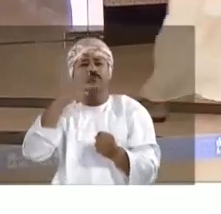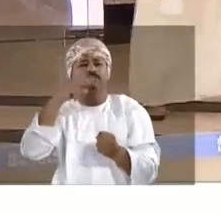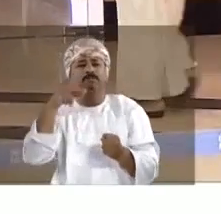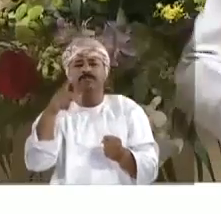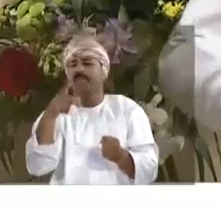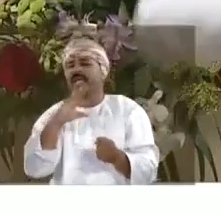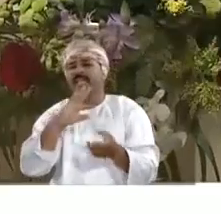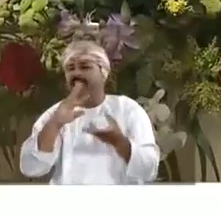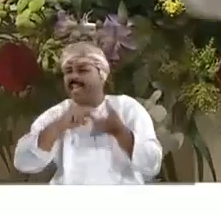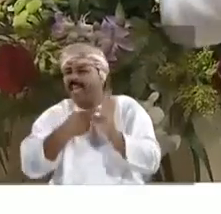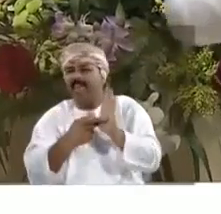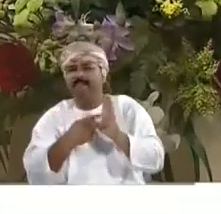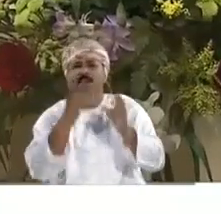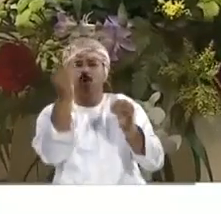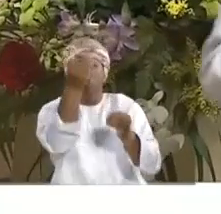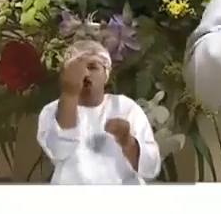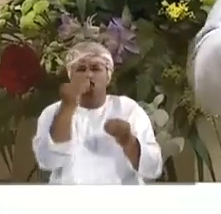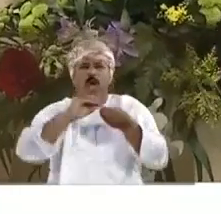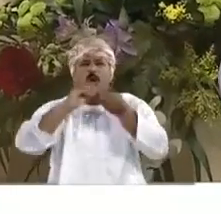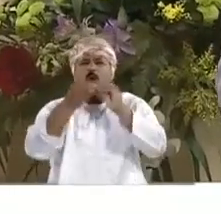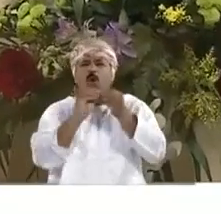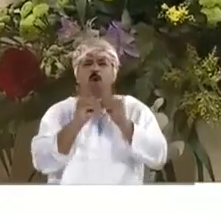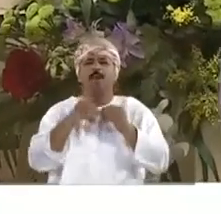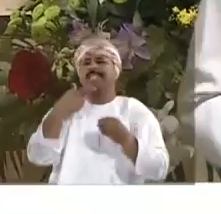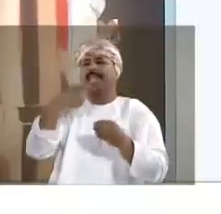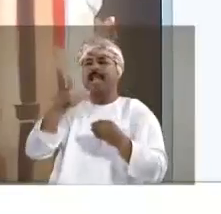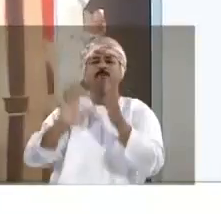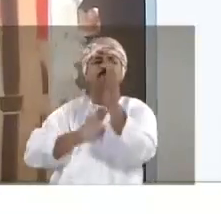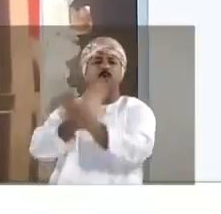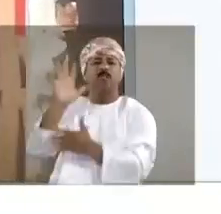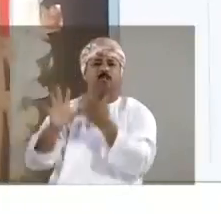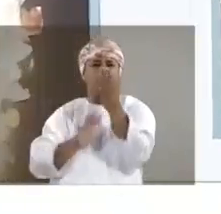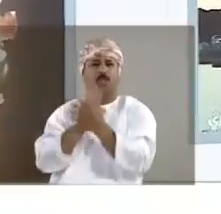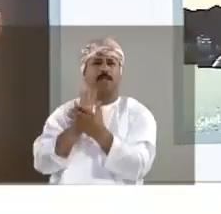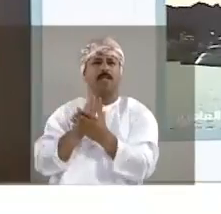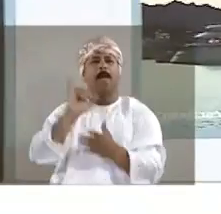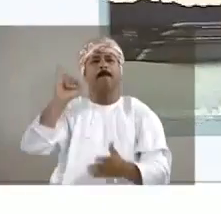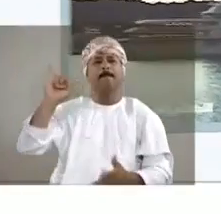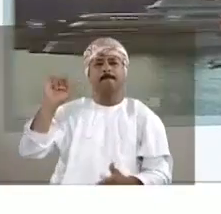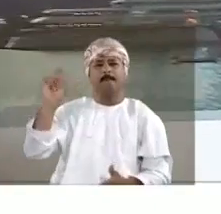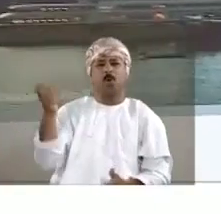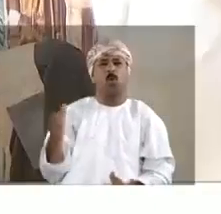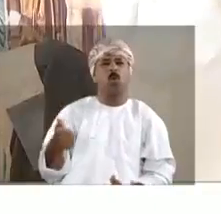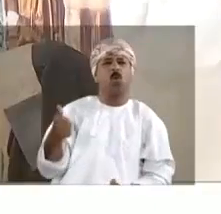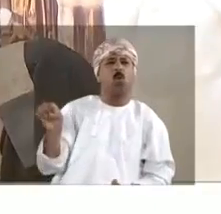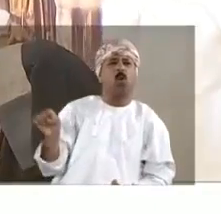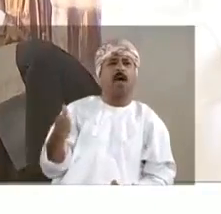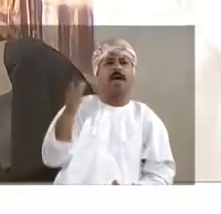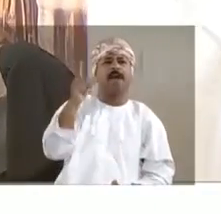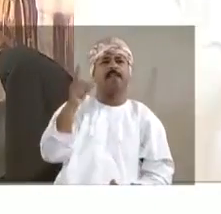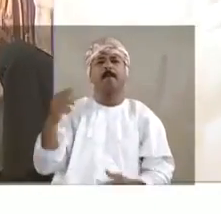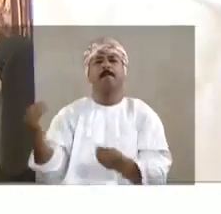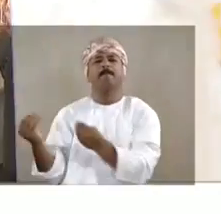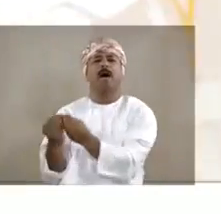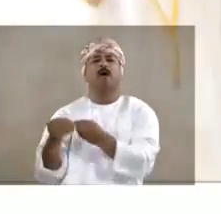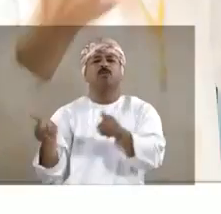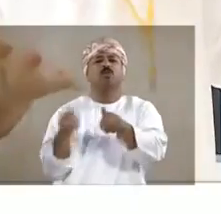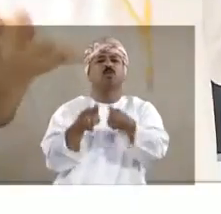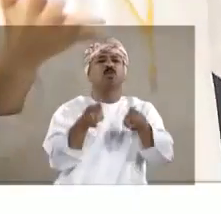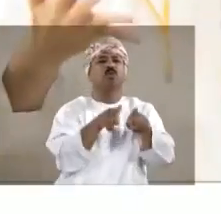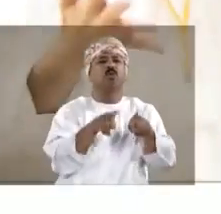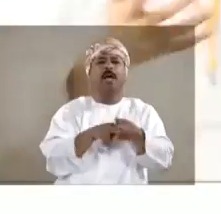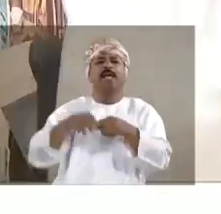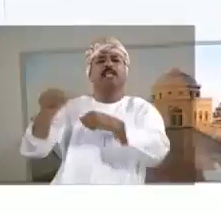بالألوان ونطقوا بلغة الإشارة. مروان بن رمضان الزجالي وزملاؤه خضعوا